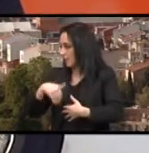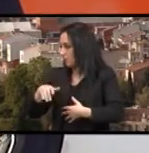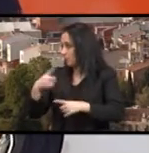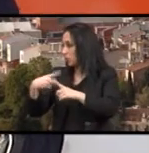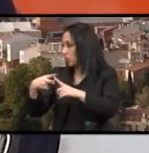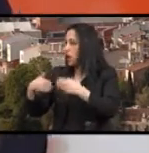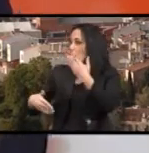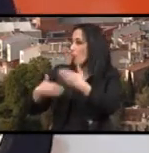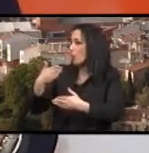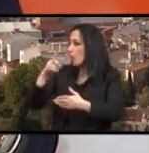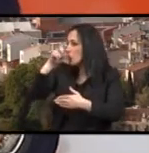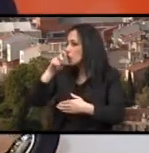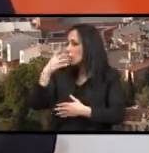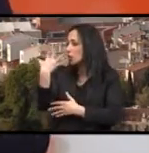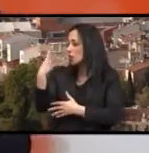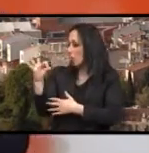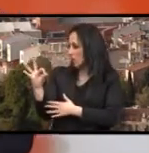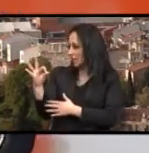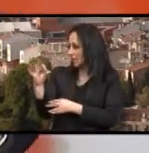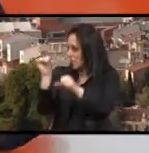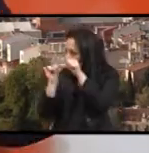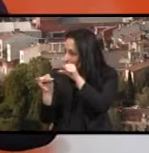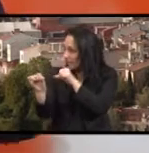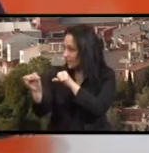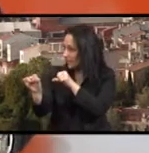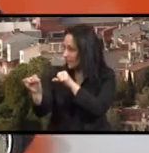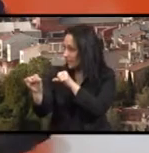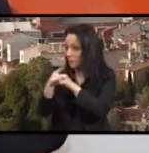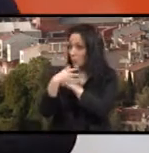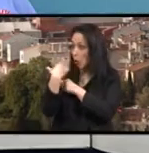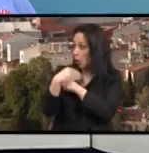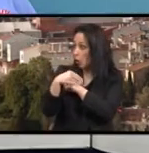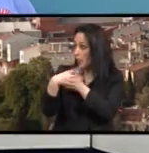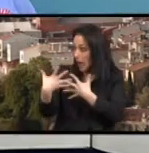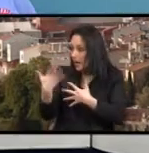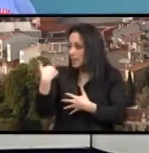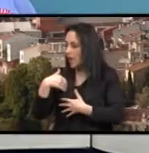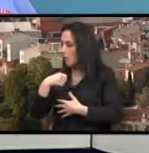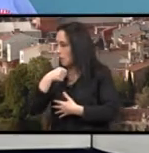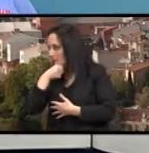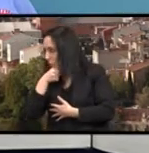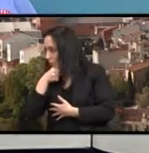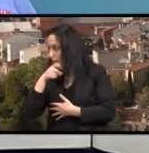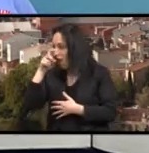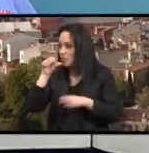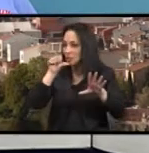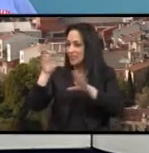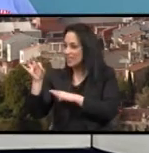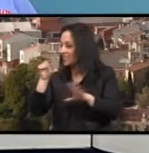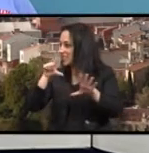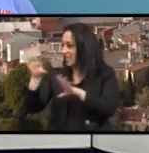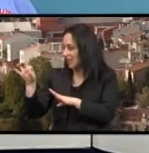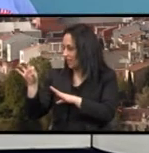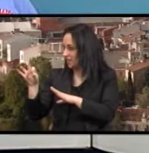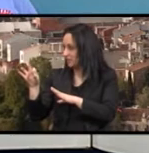vam començar en joves, joves aquests que joves s'han fet grans. S'han fet, van passar 50 anys, clar. Ara tenen 60, 70,